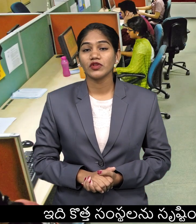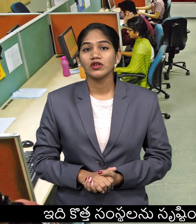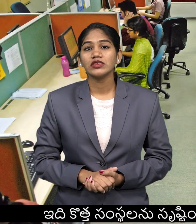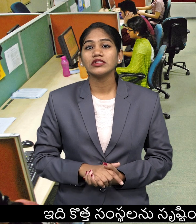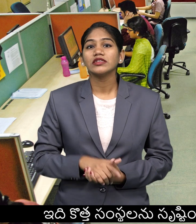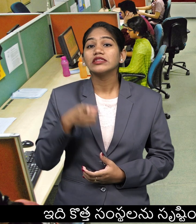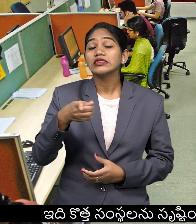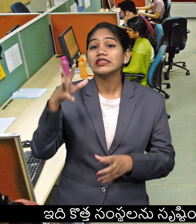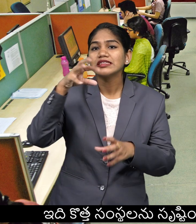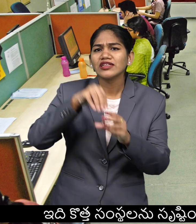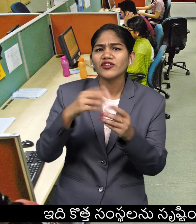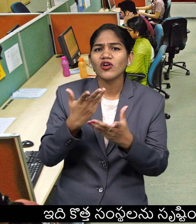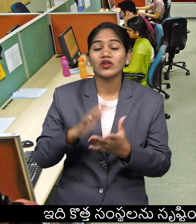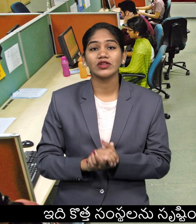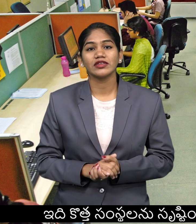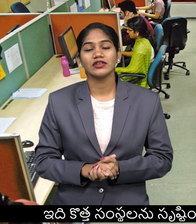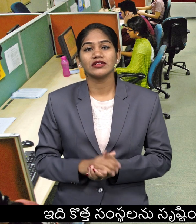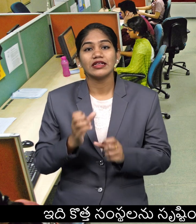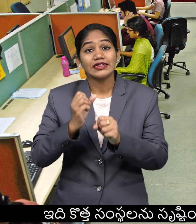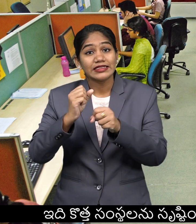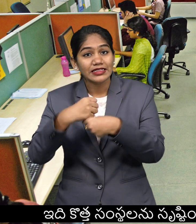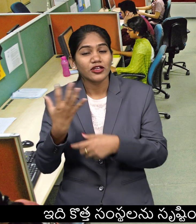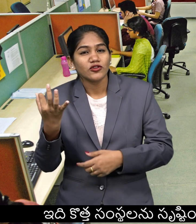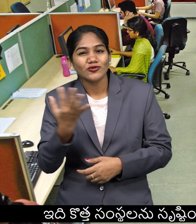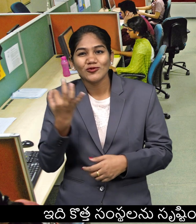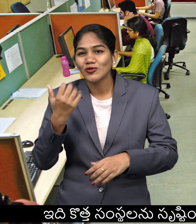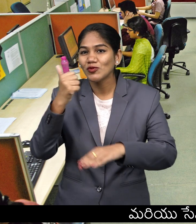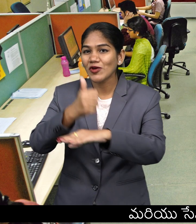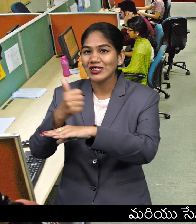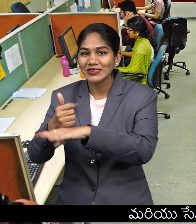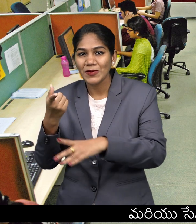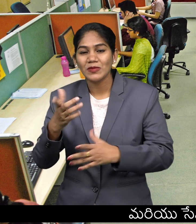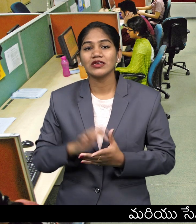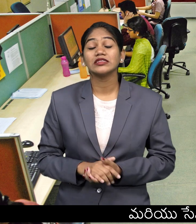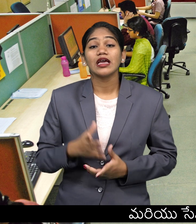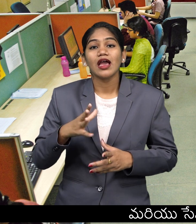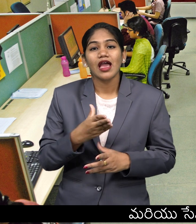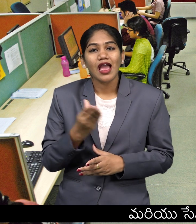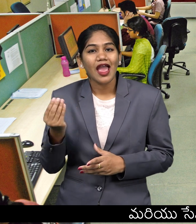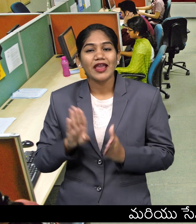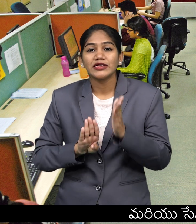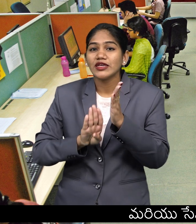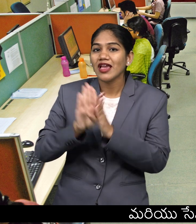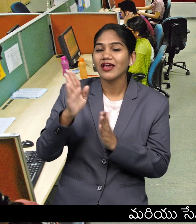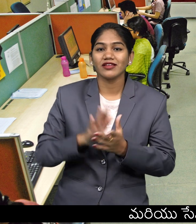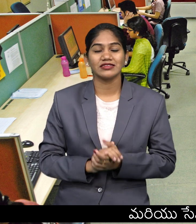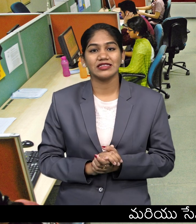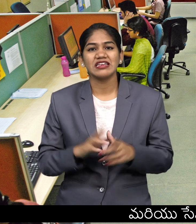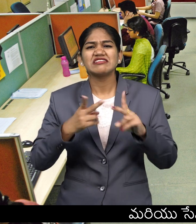ఇది కొత్త సంస్థలను సృష్టించడం మరియు మౌలిక సదుపాయాలను మరియు సేవలను